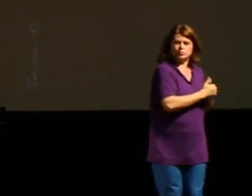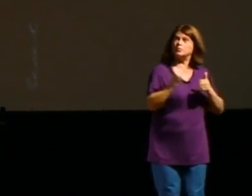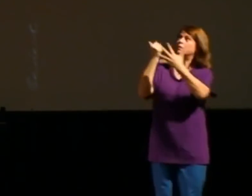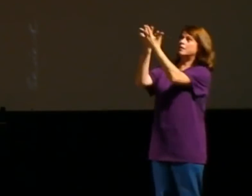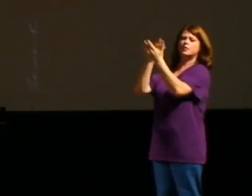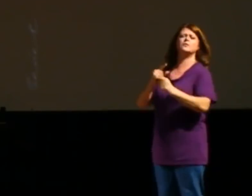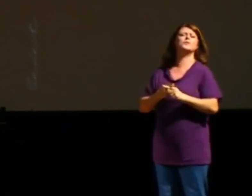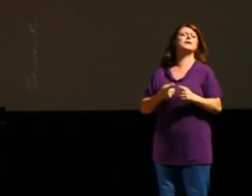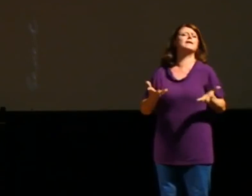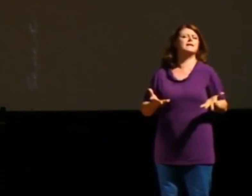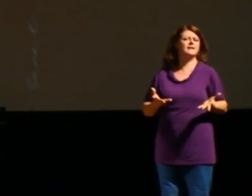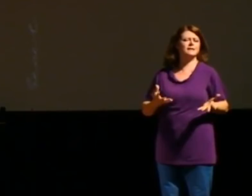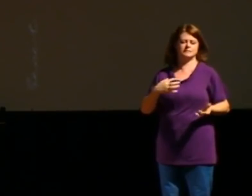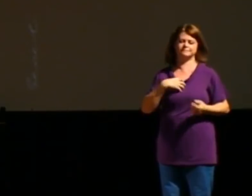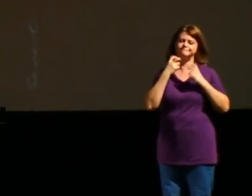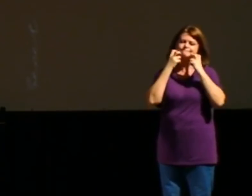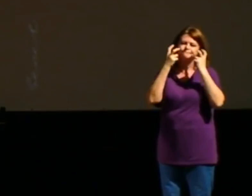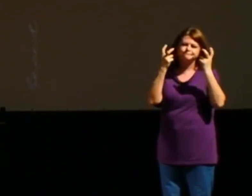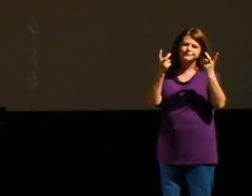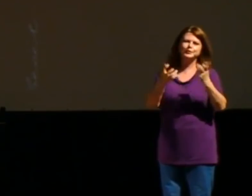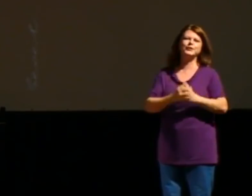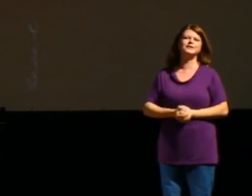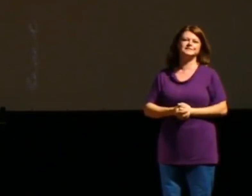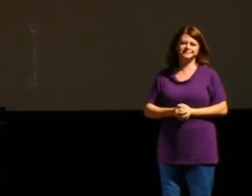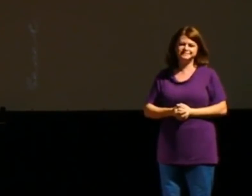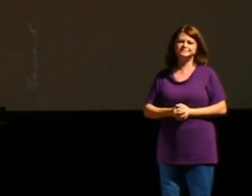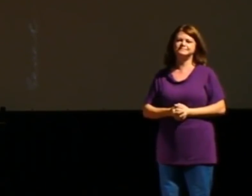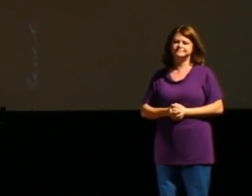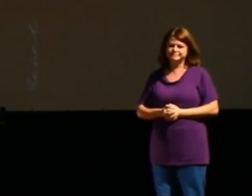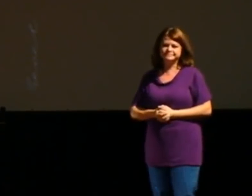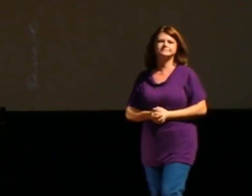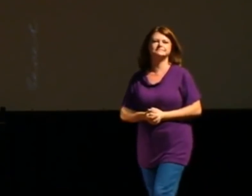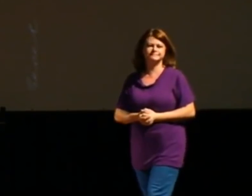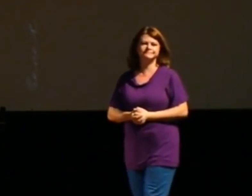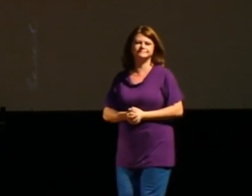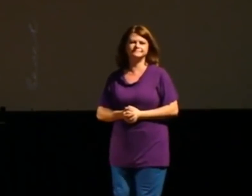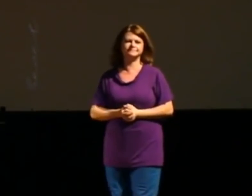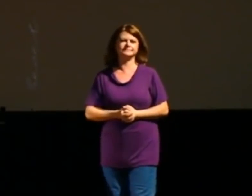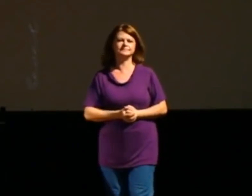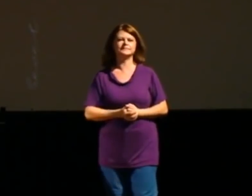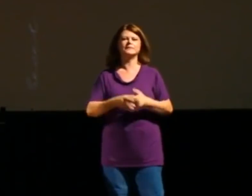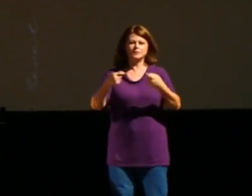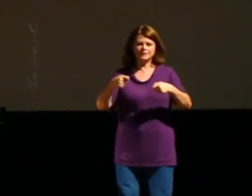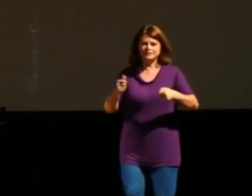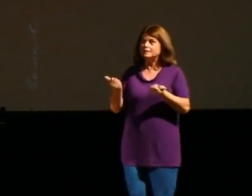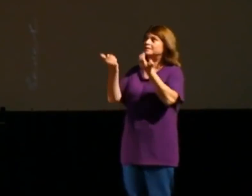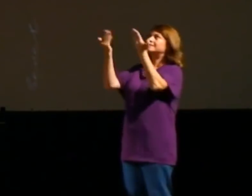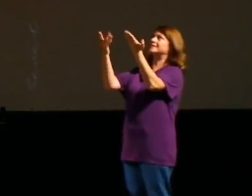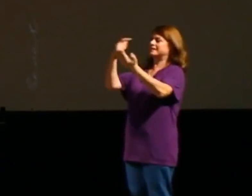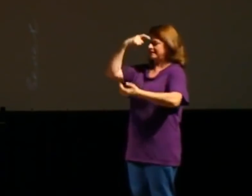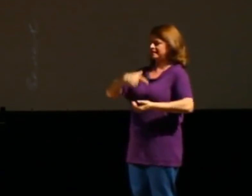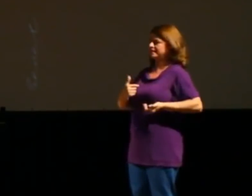Procura apresentar-te a Deus aprovado, mas eu estou reprovado. Como obreiro que não tem do que se envergonhar. A vergonha